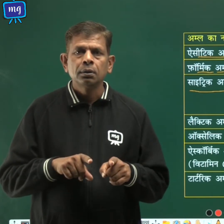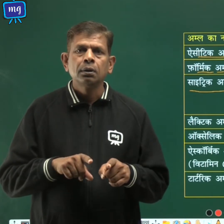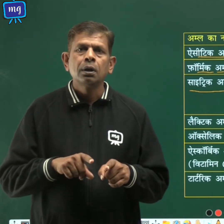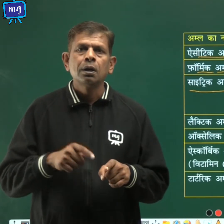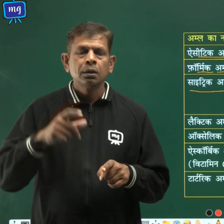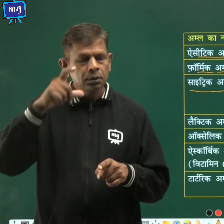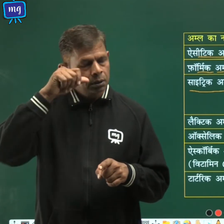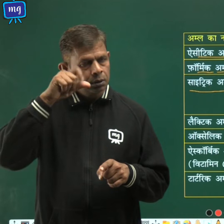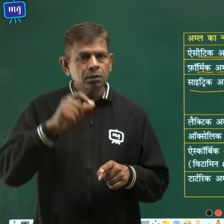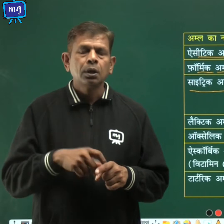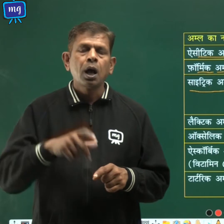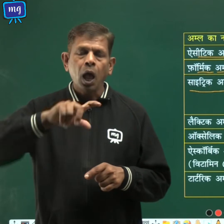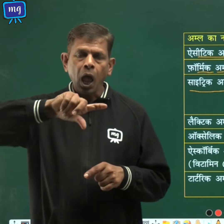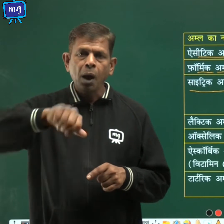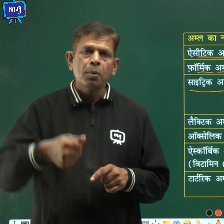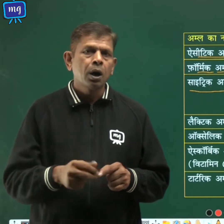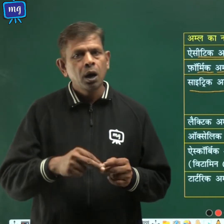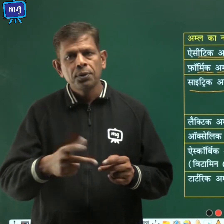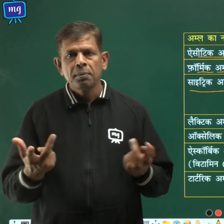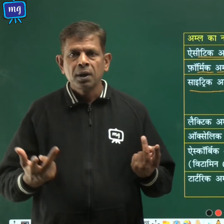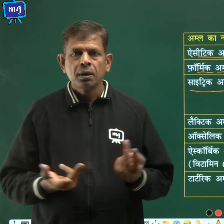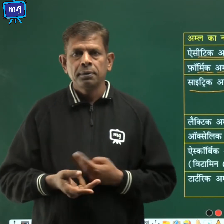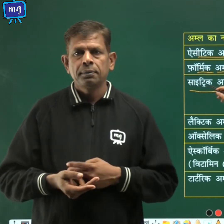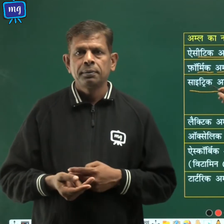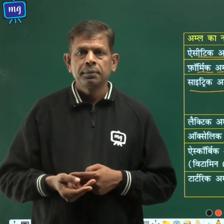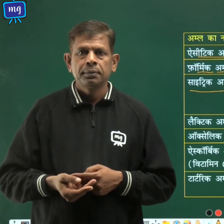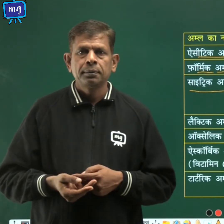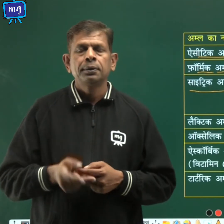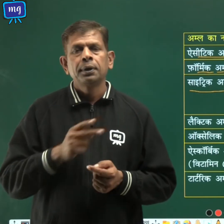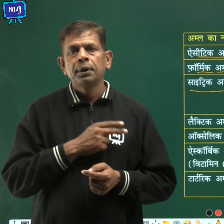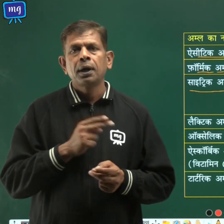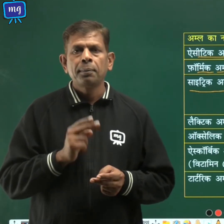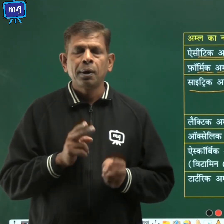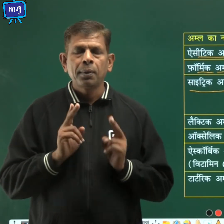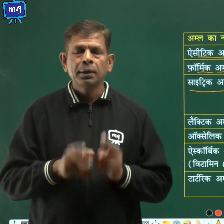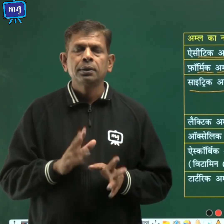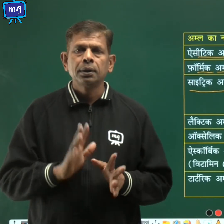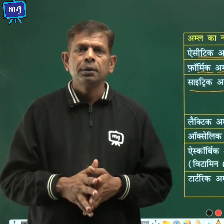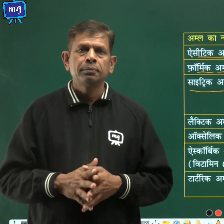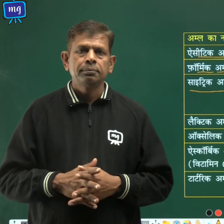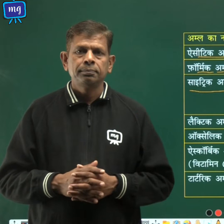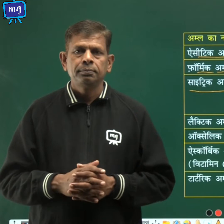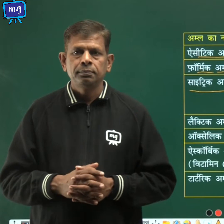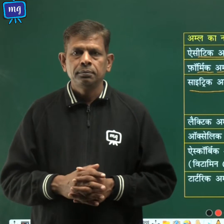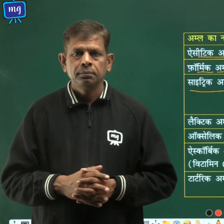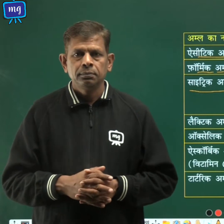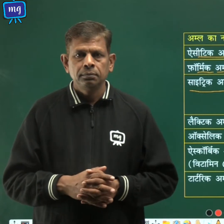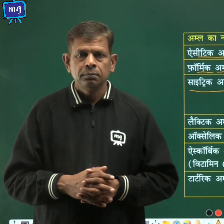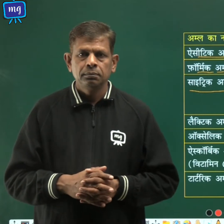संतरा, नींबू आदि में साइट्रिक अम्ल पाया जाता है।